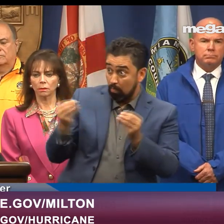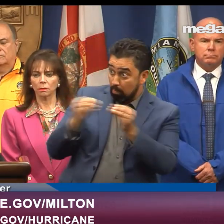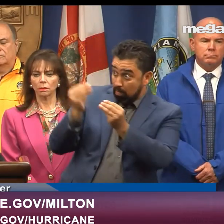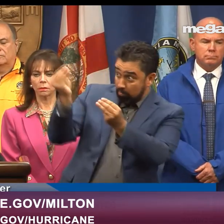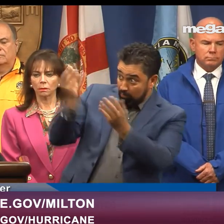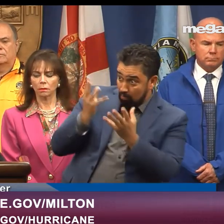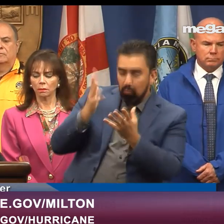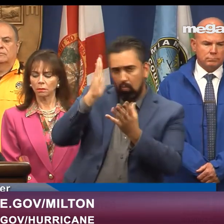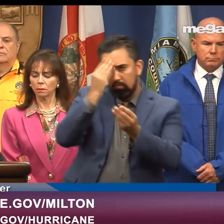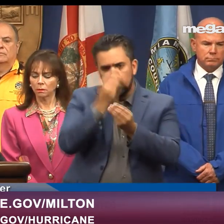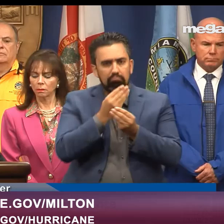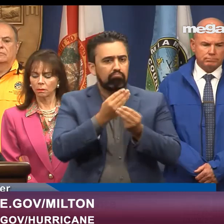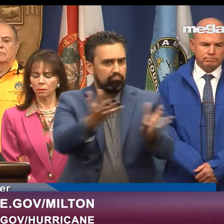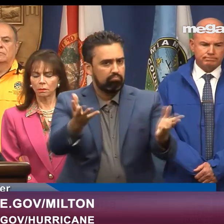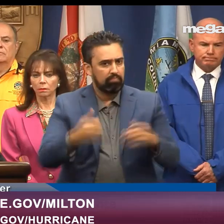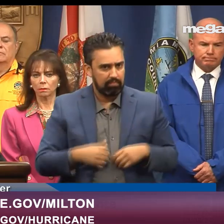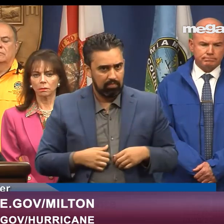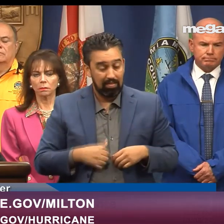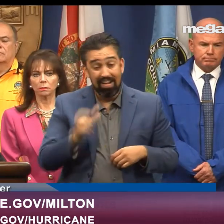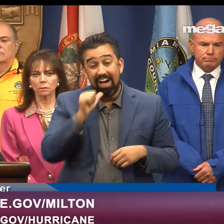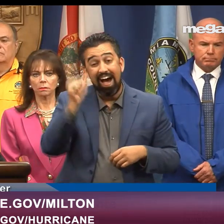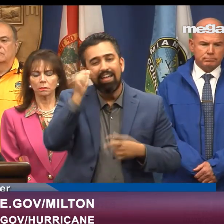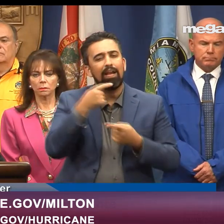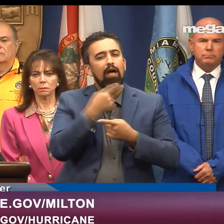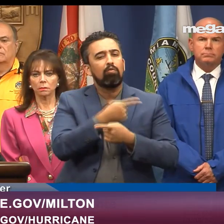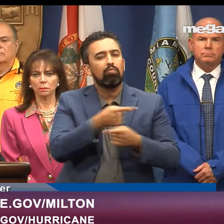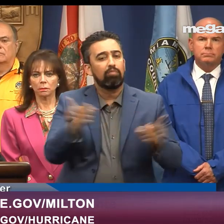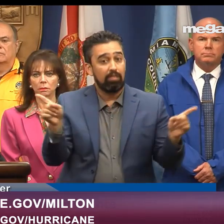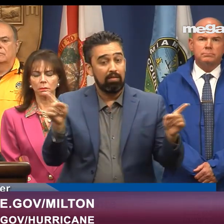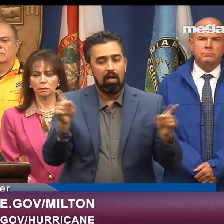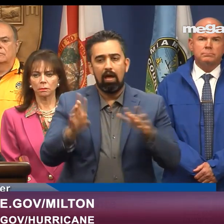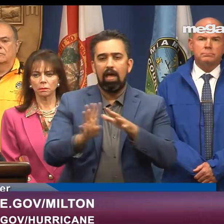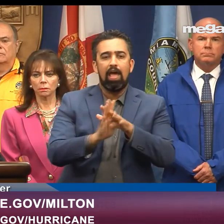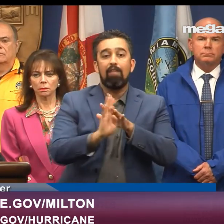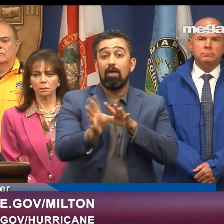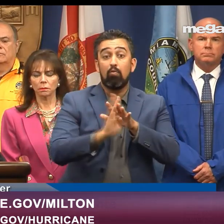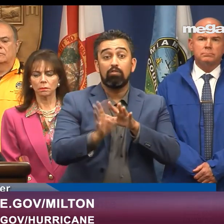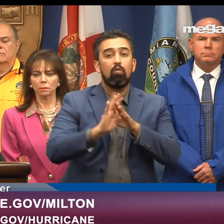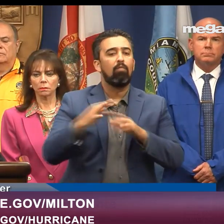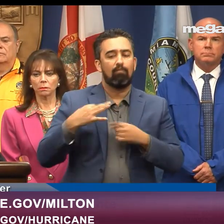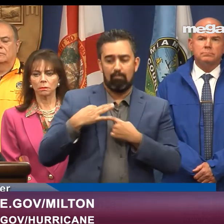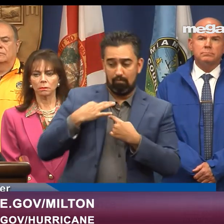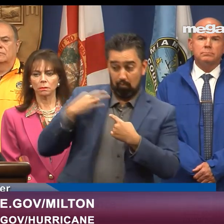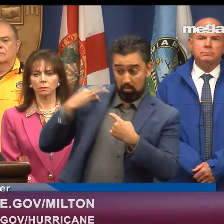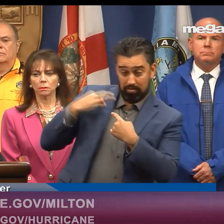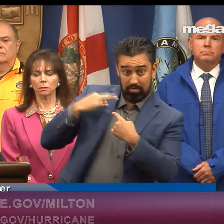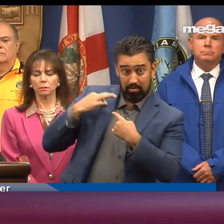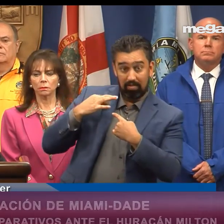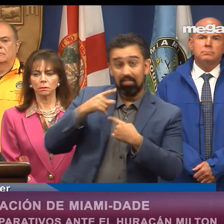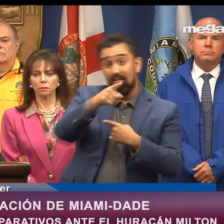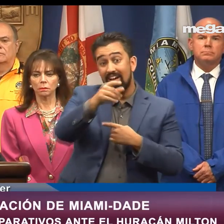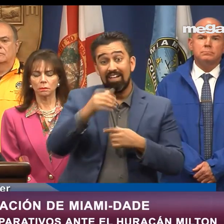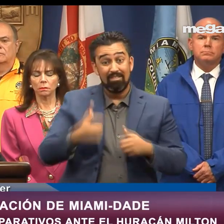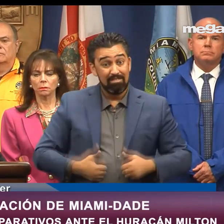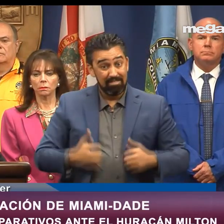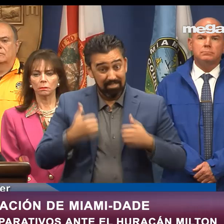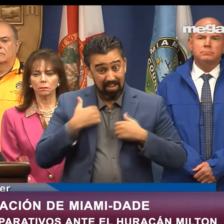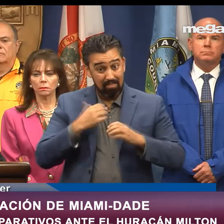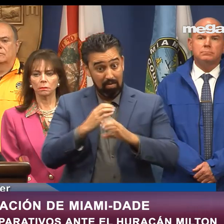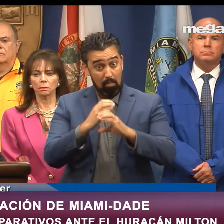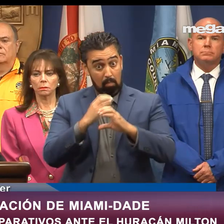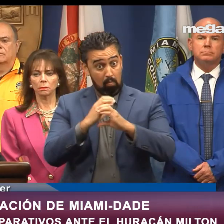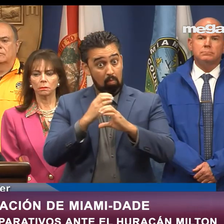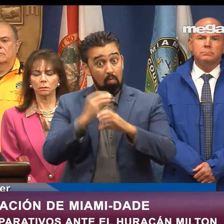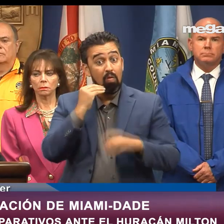información disponible. Ayer anunciamos una evacuación voluntaria de parques de casas móviles. Para